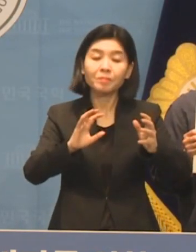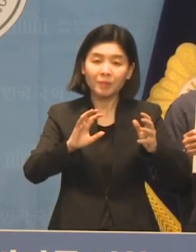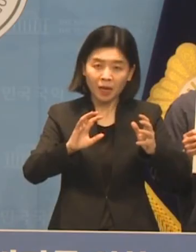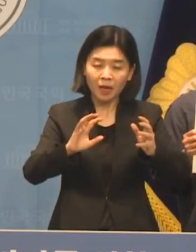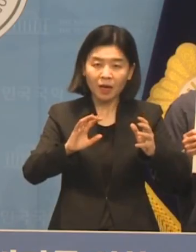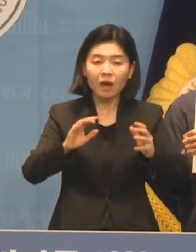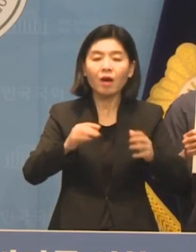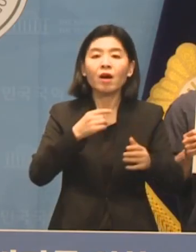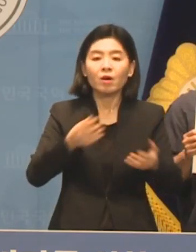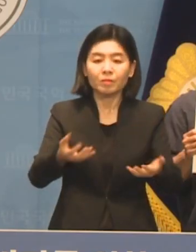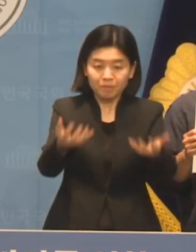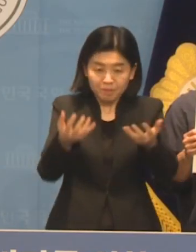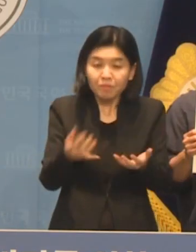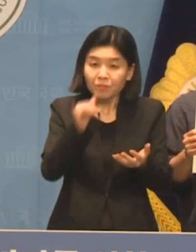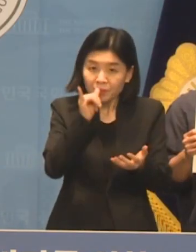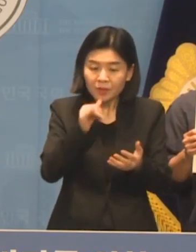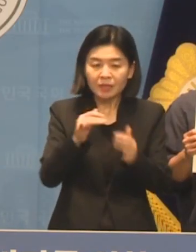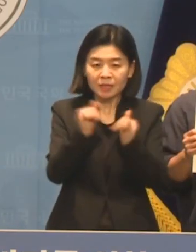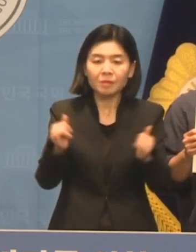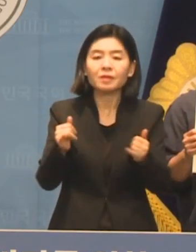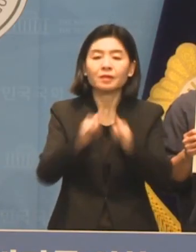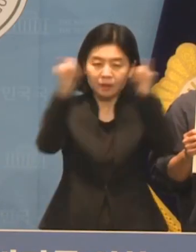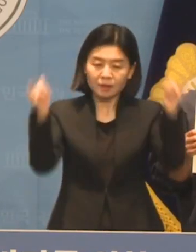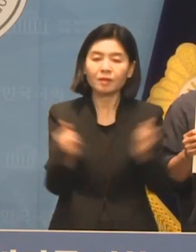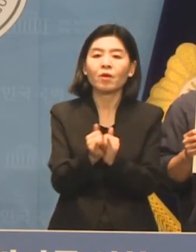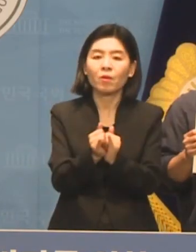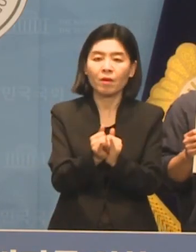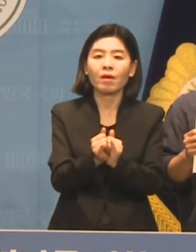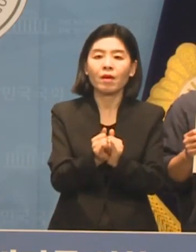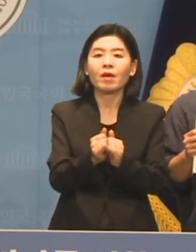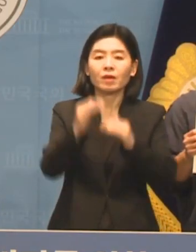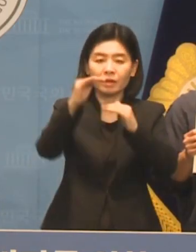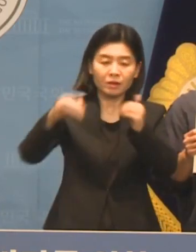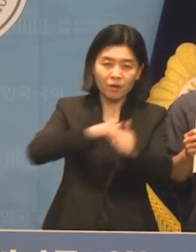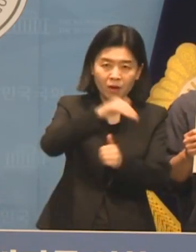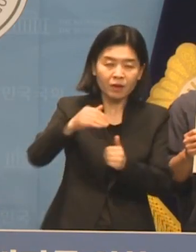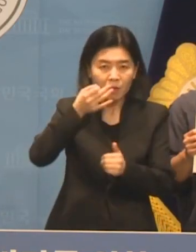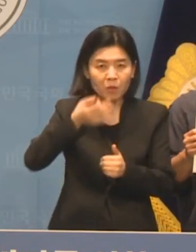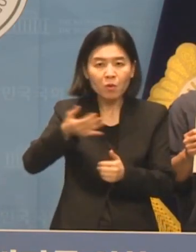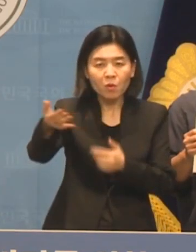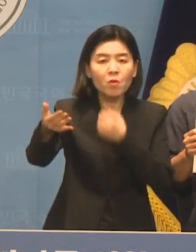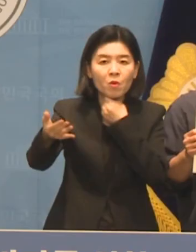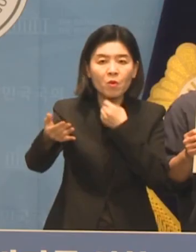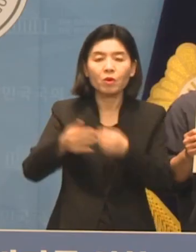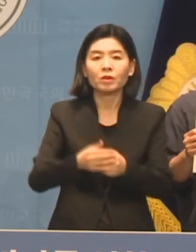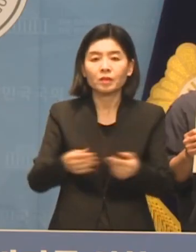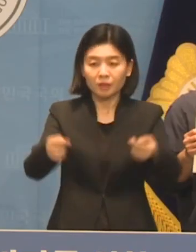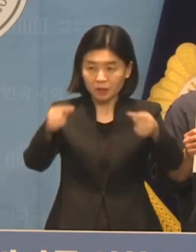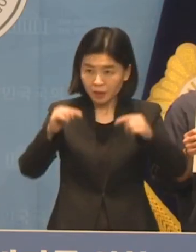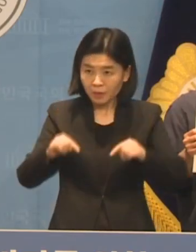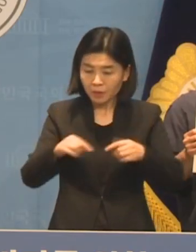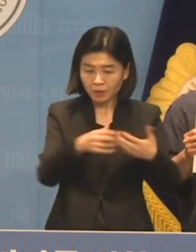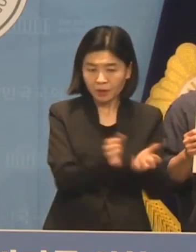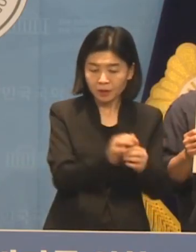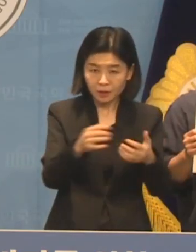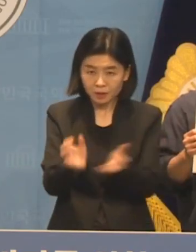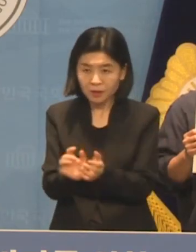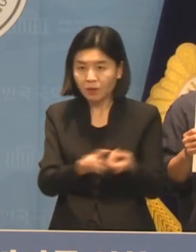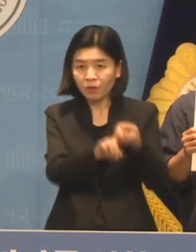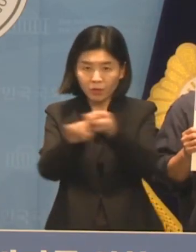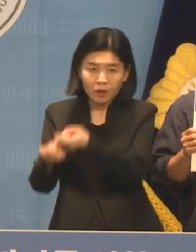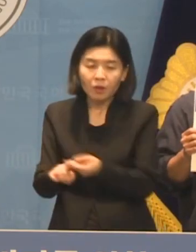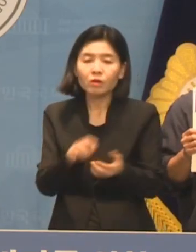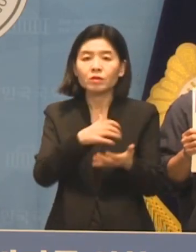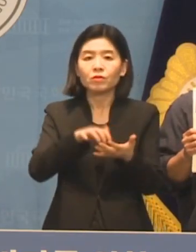결성된 한국의 해양 관련 시민사회 단체 연대 기구입니다. 오늘 참석해 주신 단체들을 비롯해서